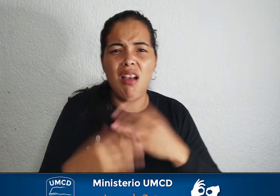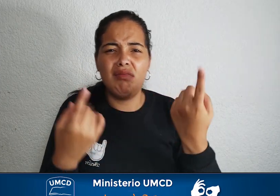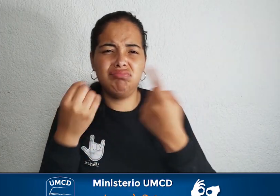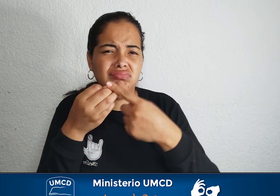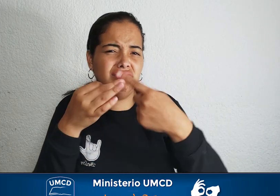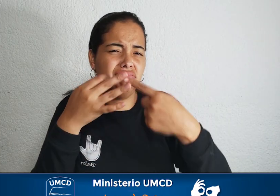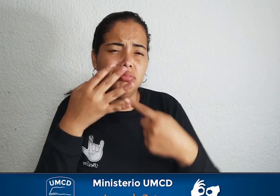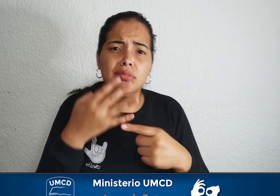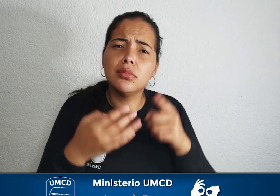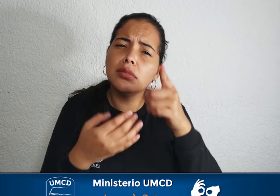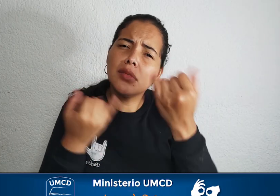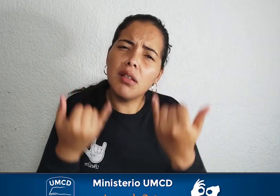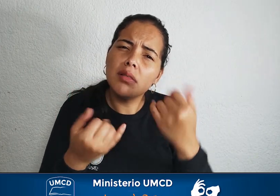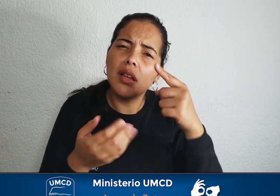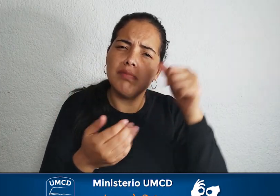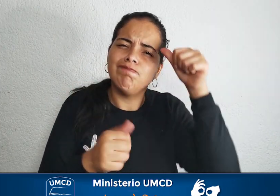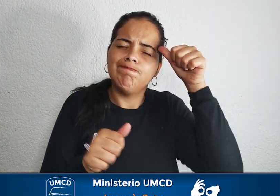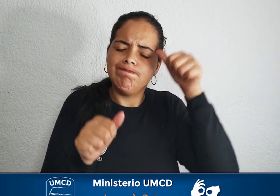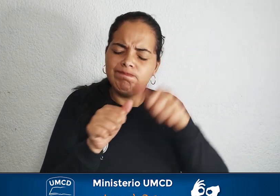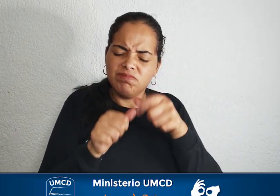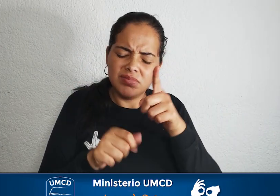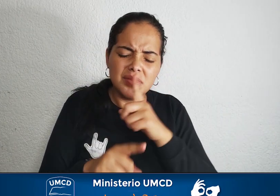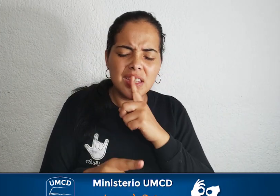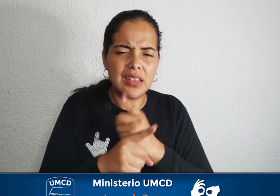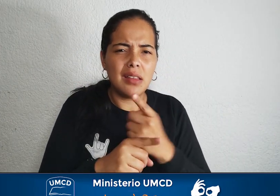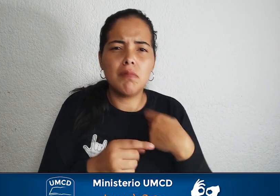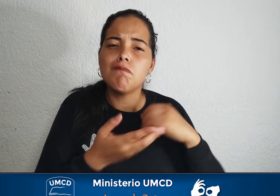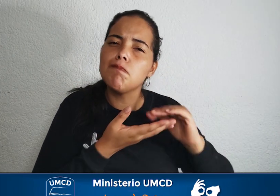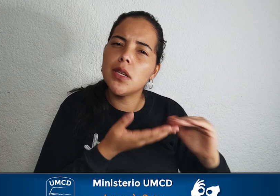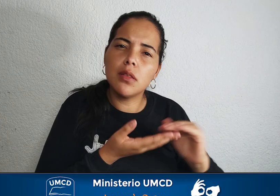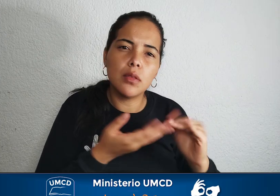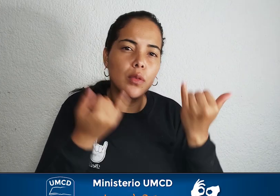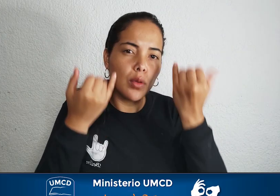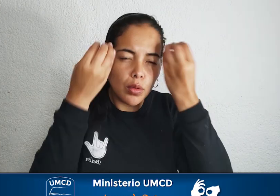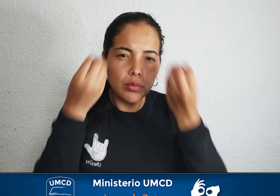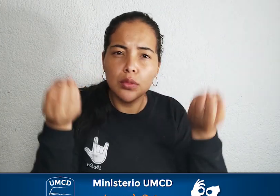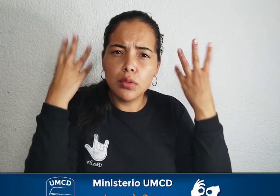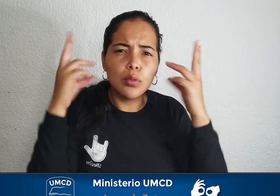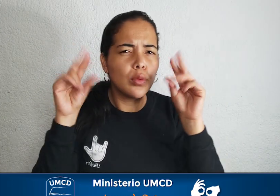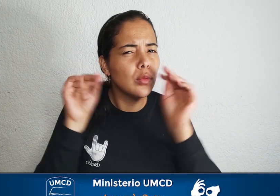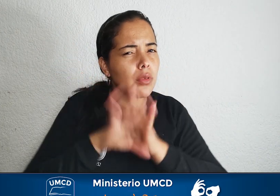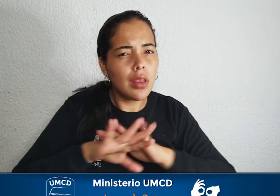a ambas personas tenemos que honrarlas. No podemos